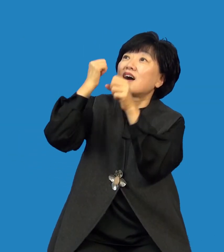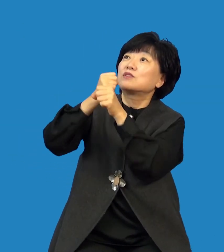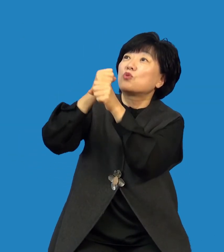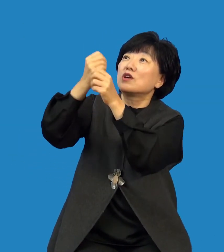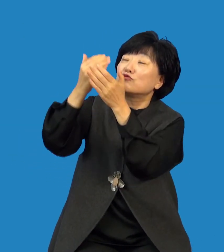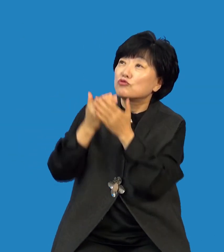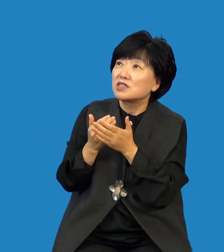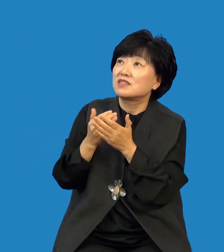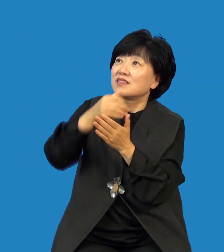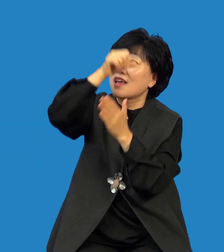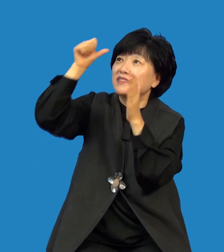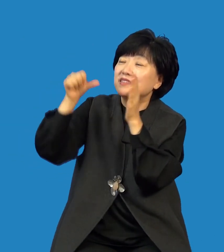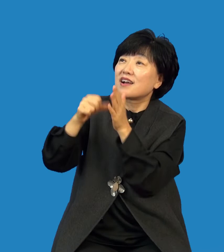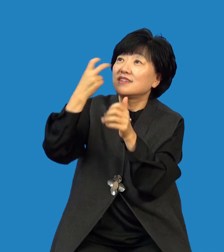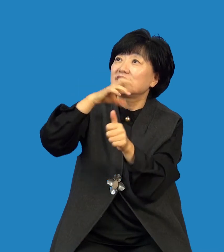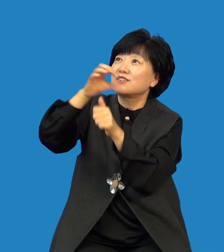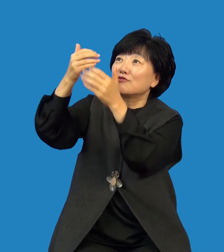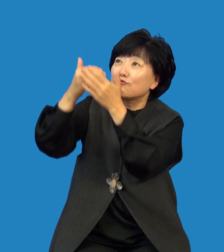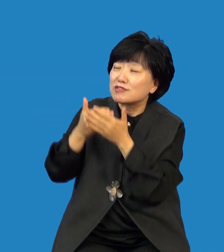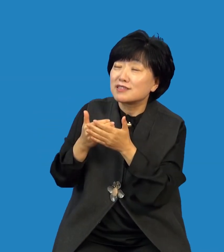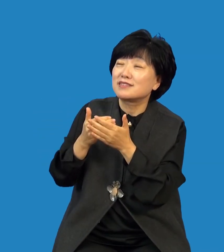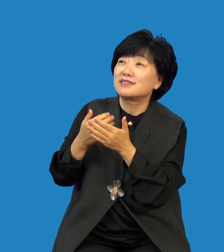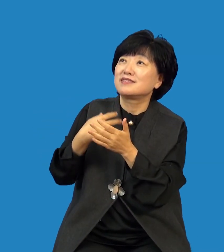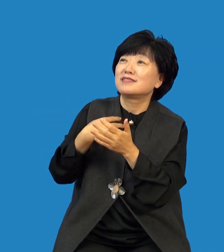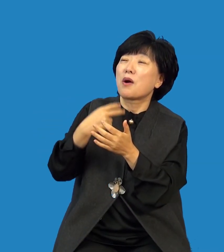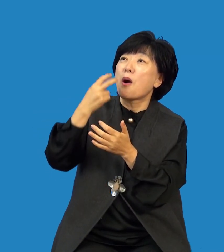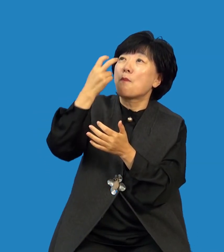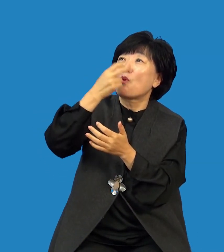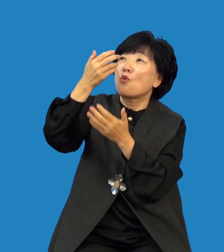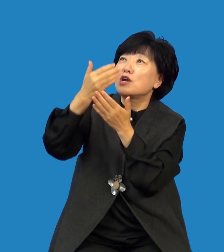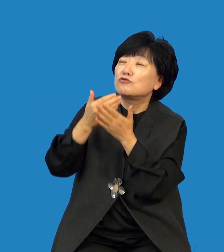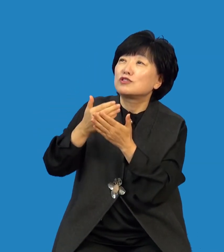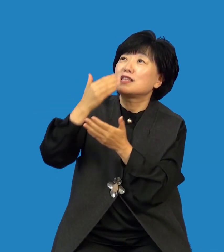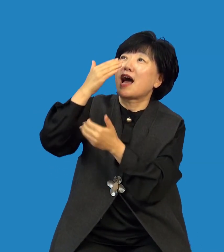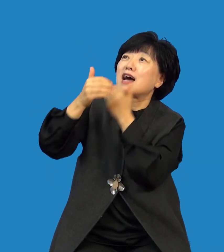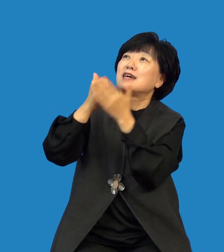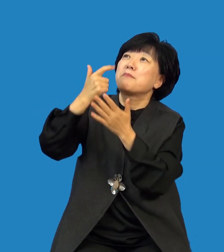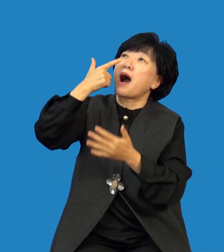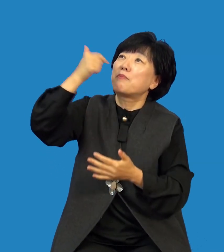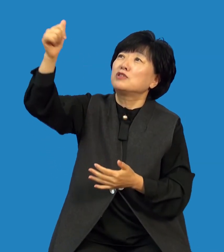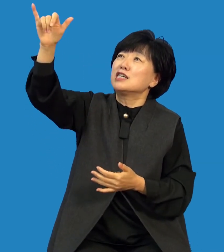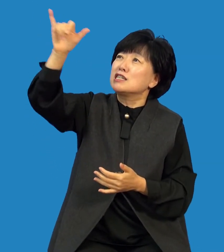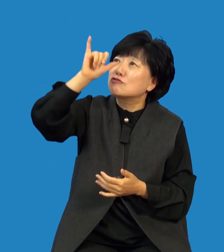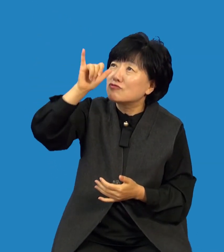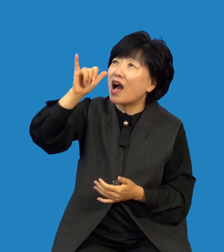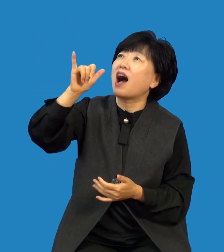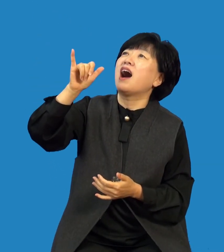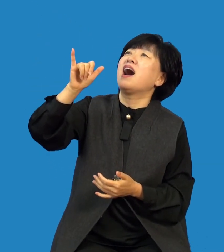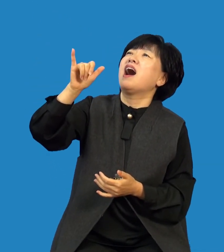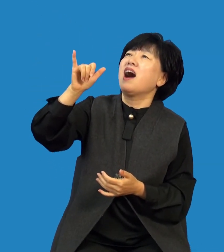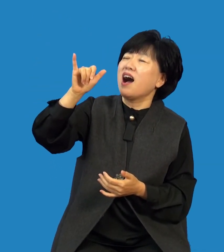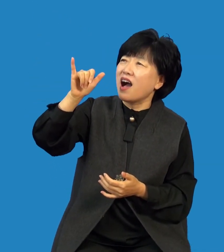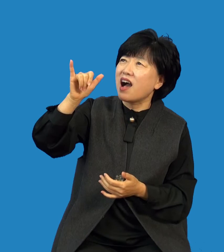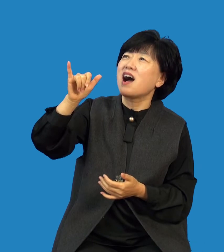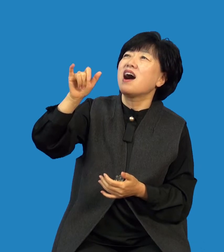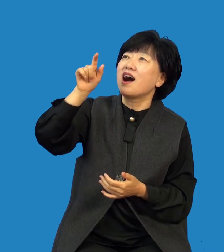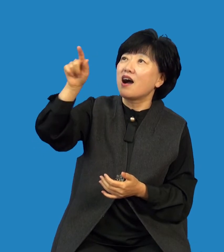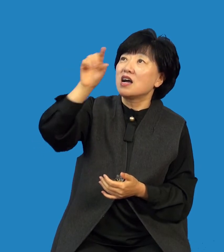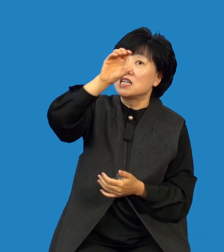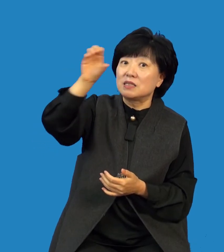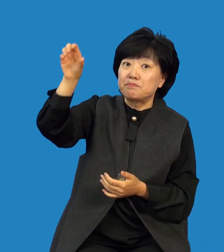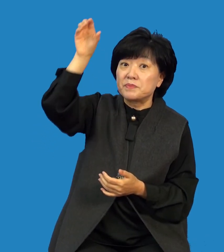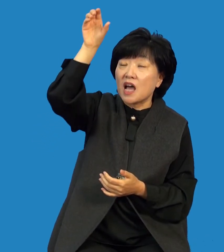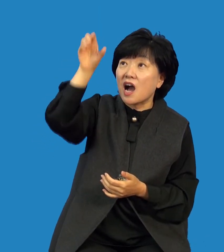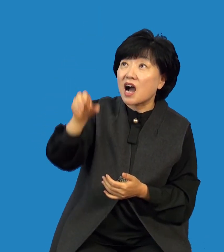분이 계시구나. 내 인생을 이렇게 보호하고 계신 분이 계시구나. 이 메시지가 십자가를 통해서 우리에게 전달되는